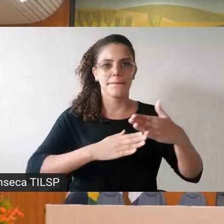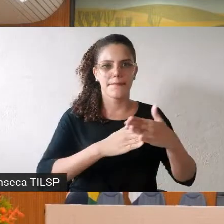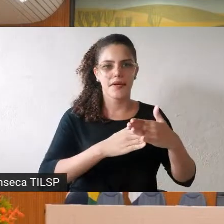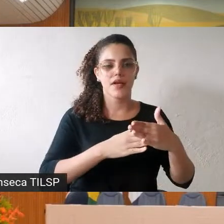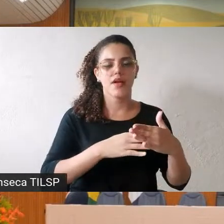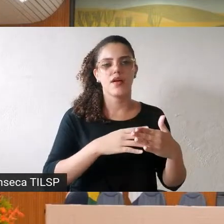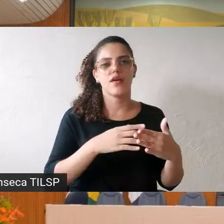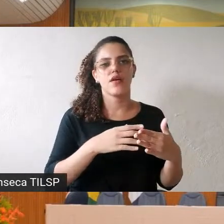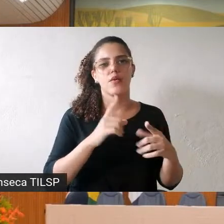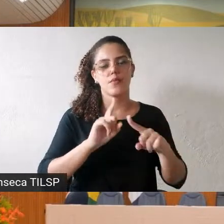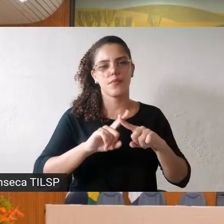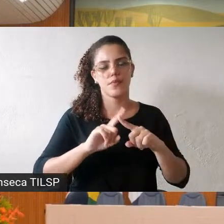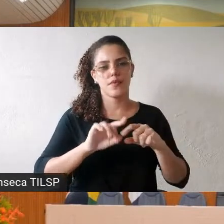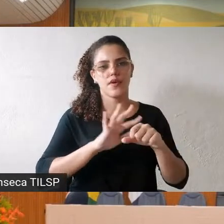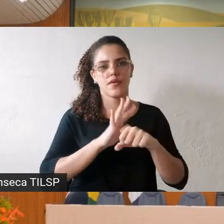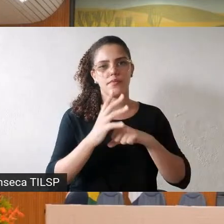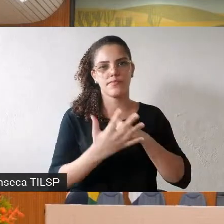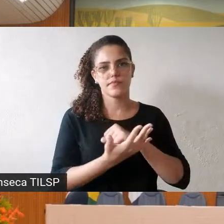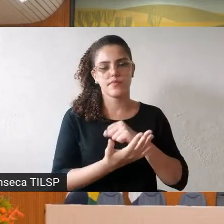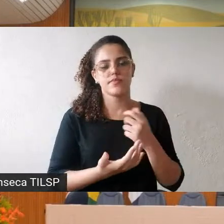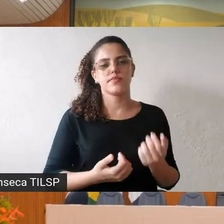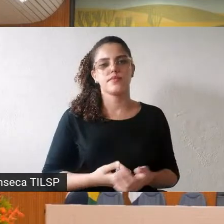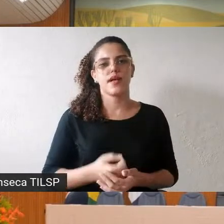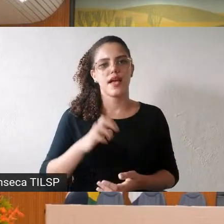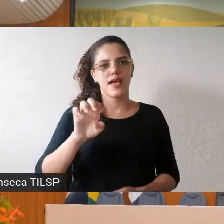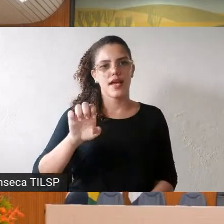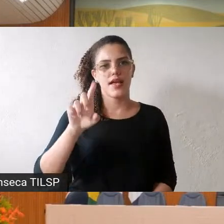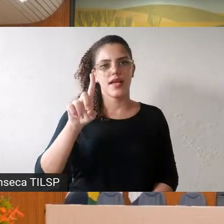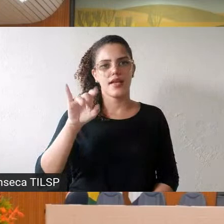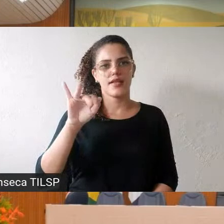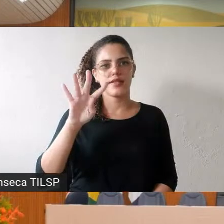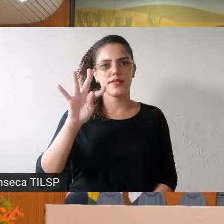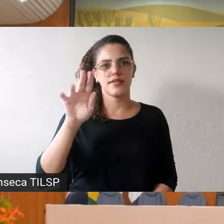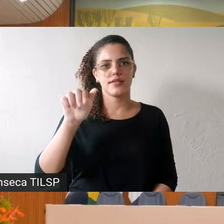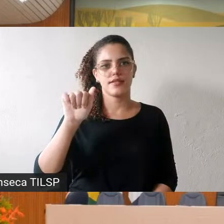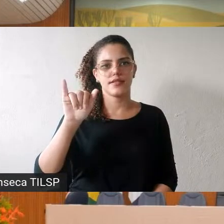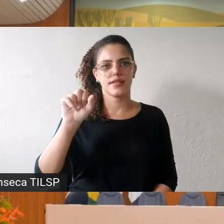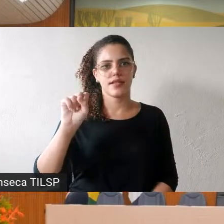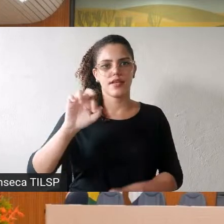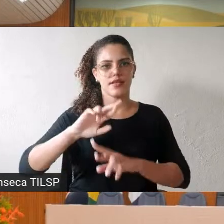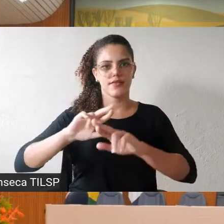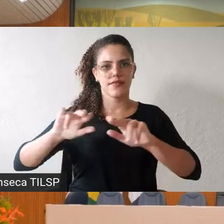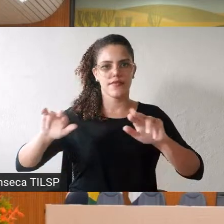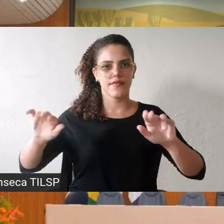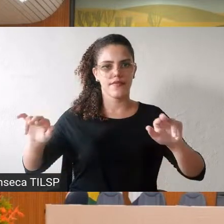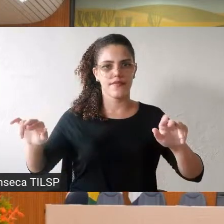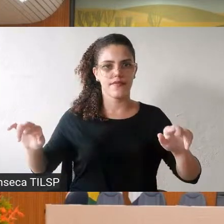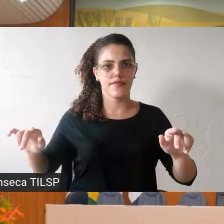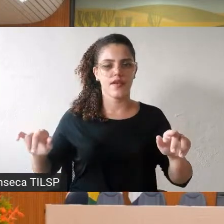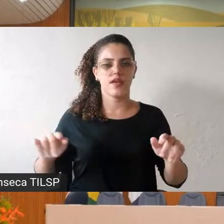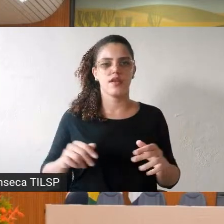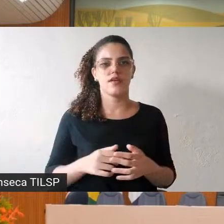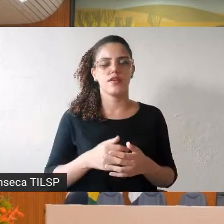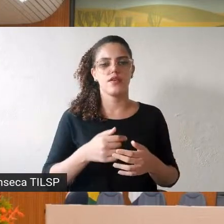do Programa de Apoio ao Ingressante, o edital do Programa de Promoção ao Esporte e o edital